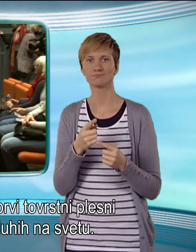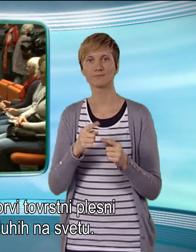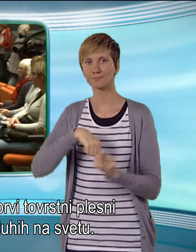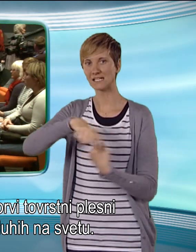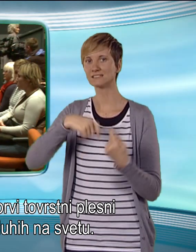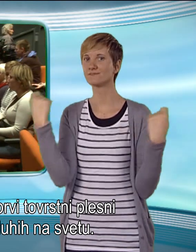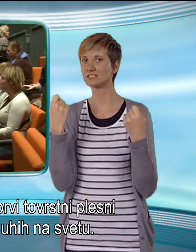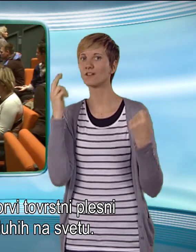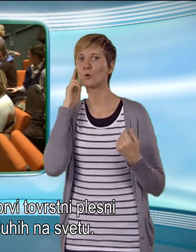na svetu.